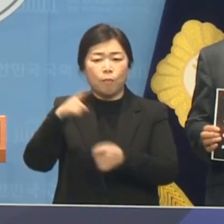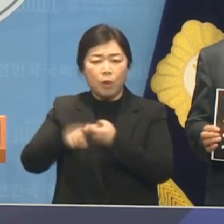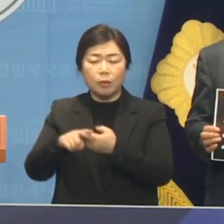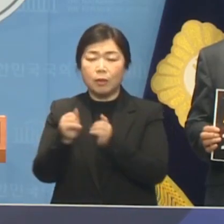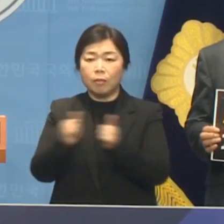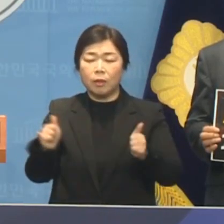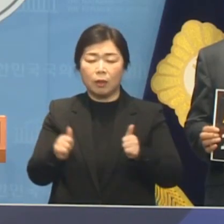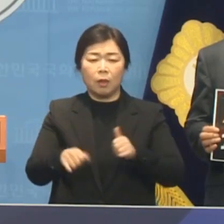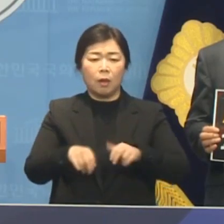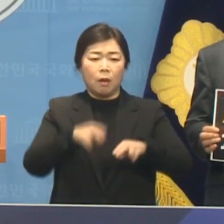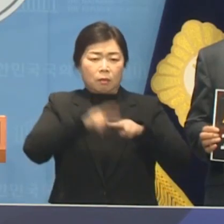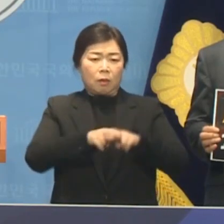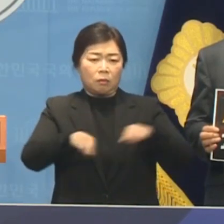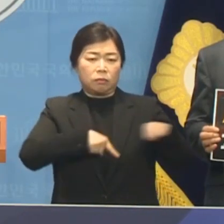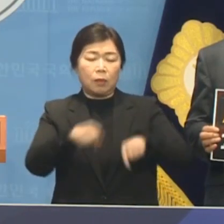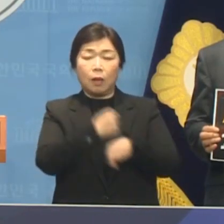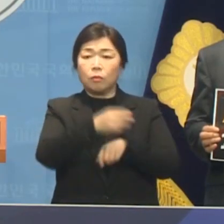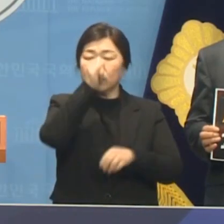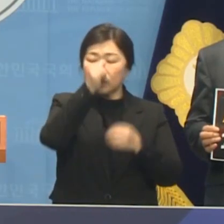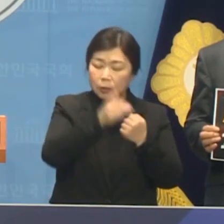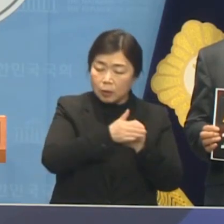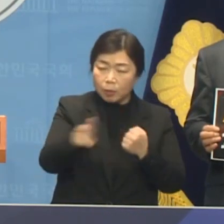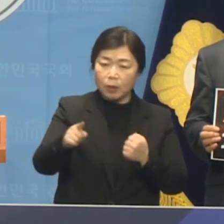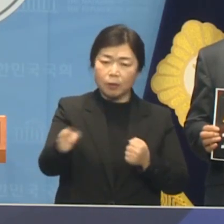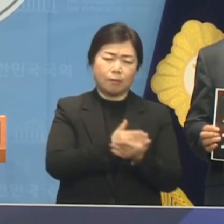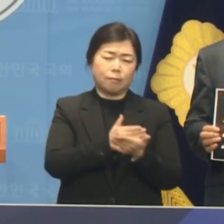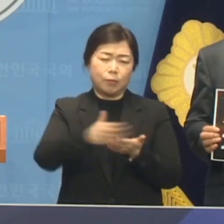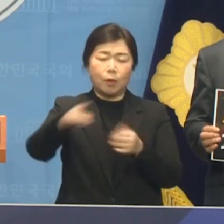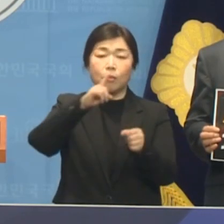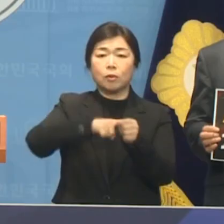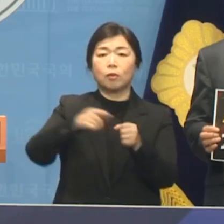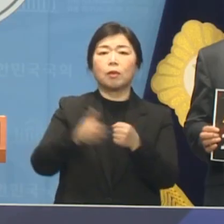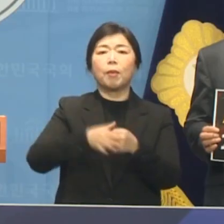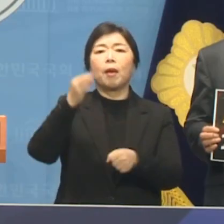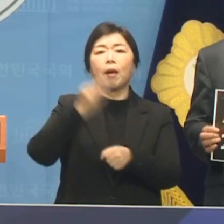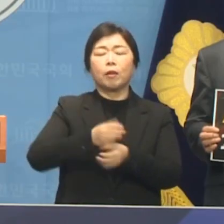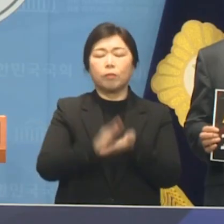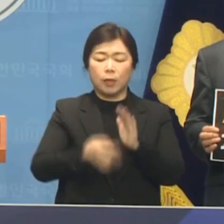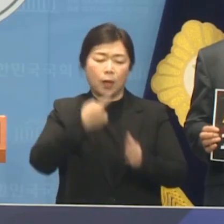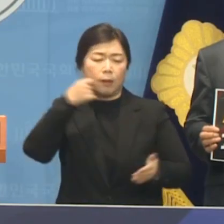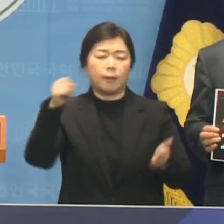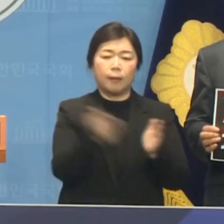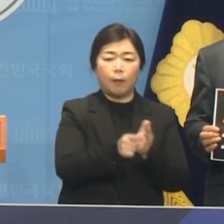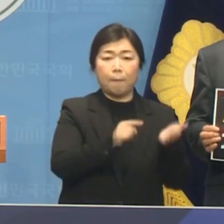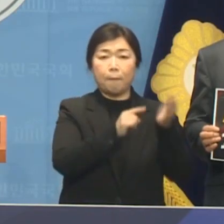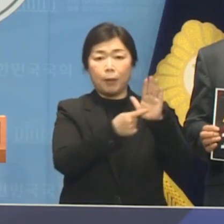법에 따라 처단하기 위한 불가피한 계엄이었다고 하였습니다.